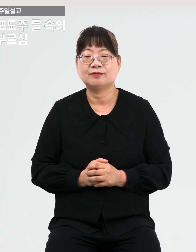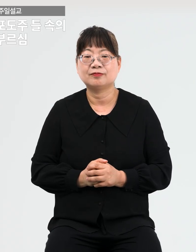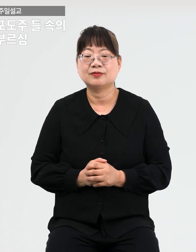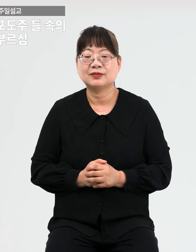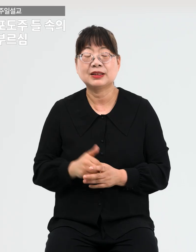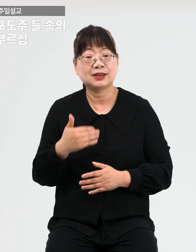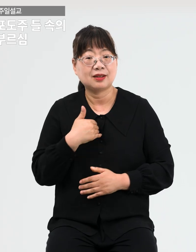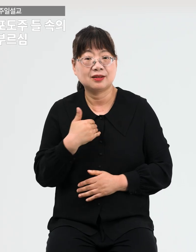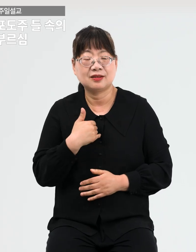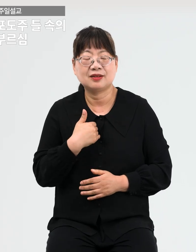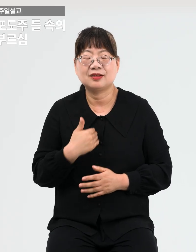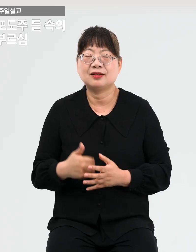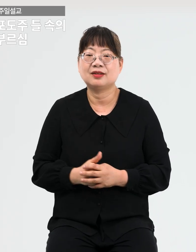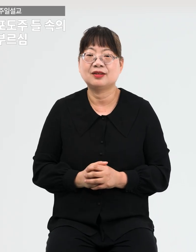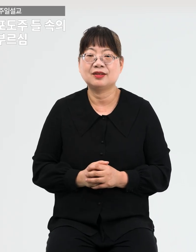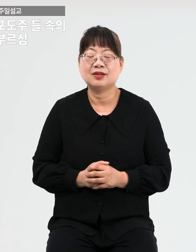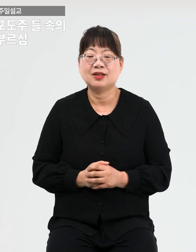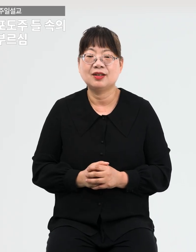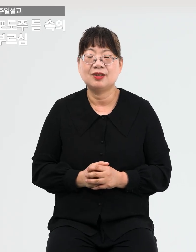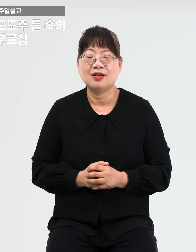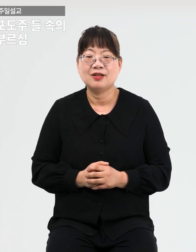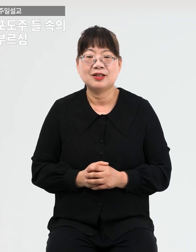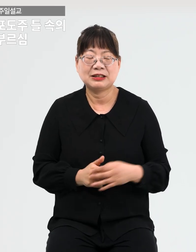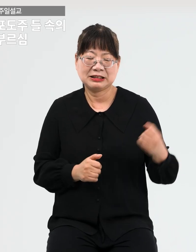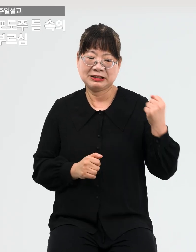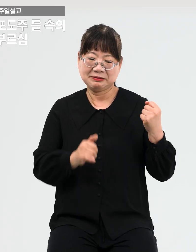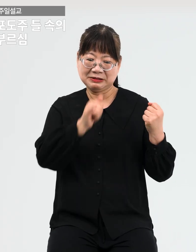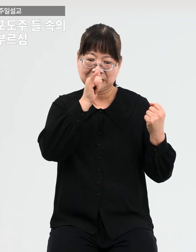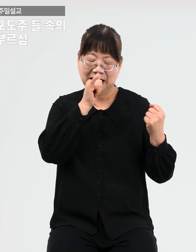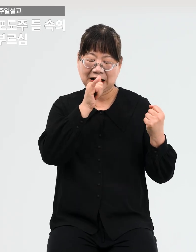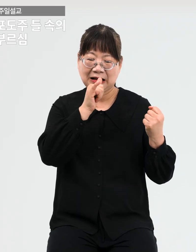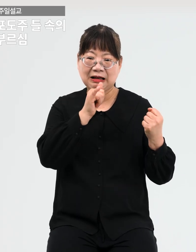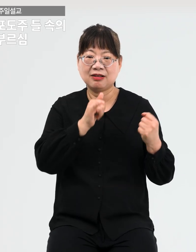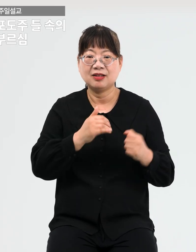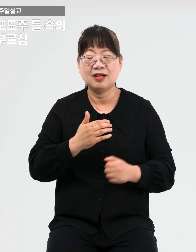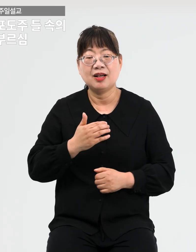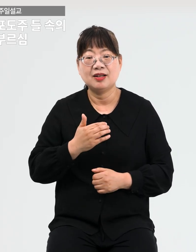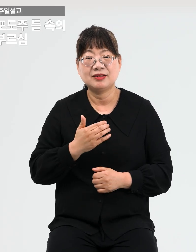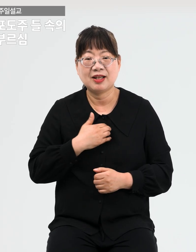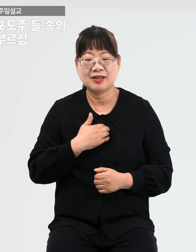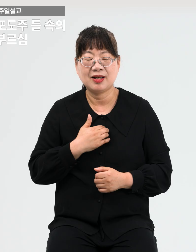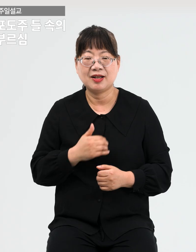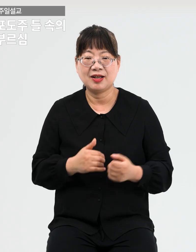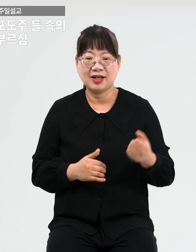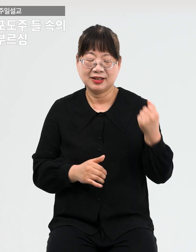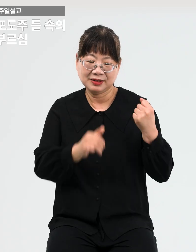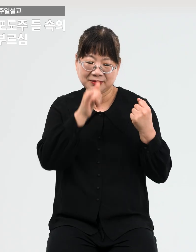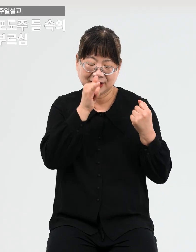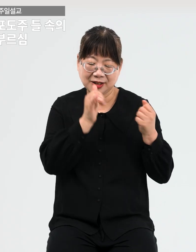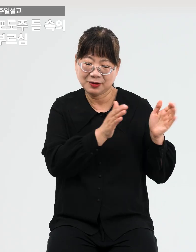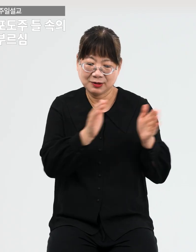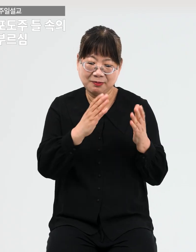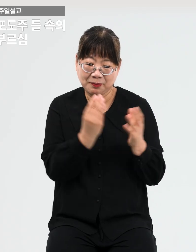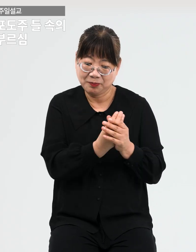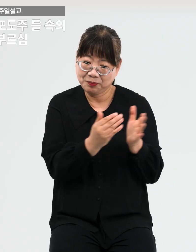내가 얼마나 금수저냐, 얼마나 금수저답게 준비를 하느냐,